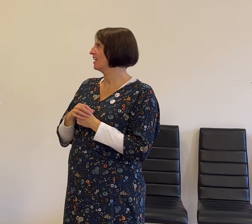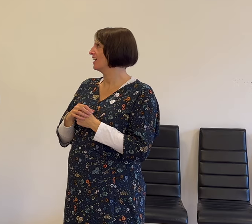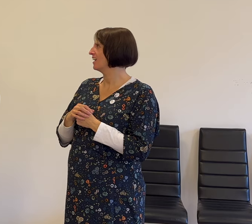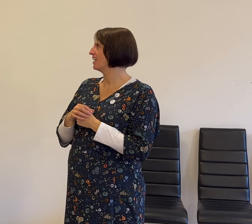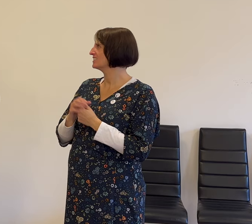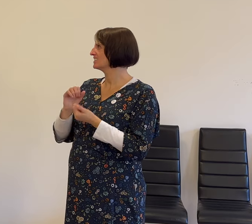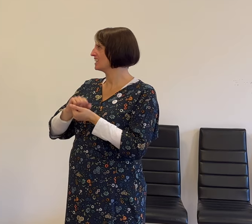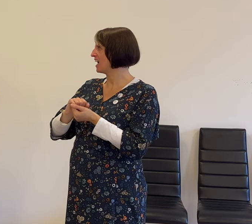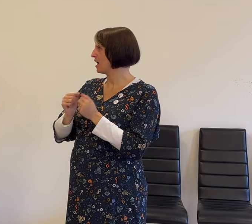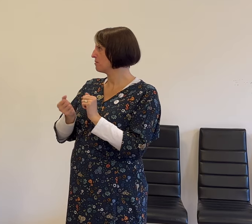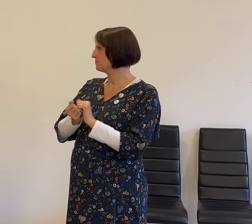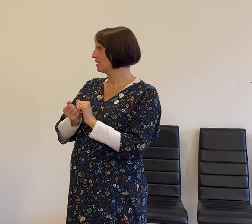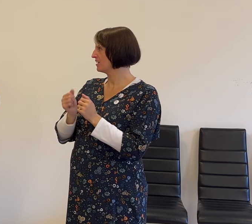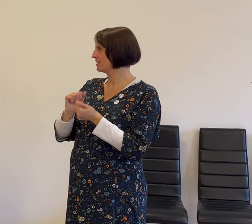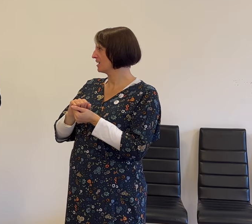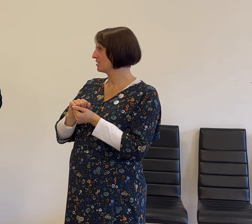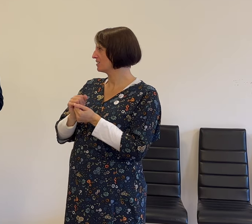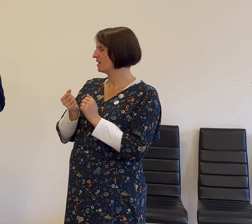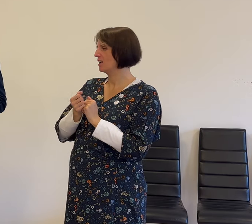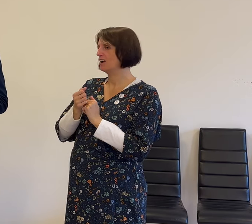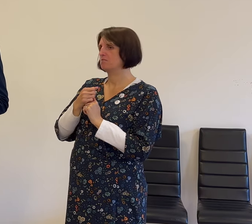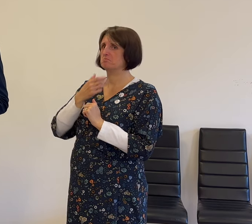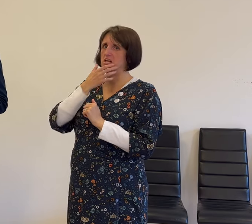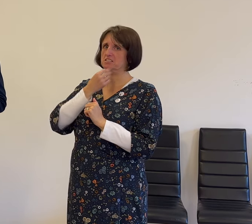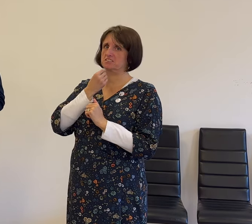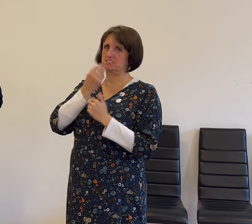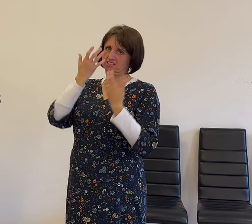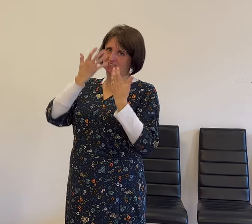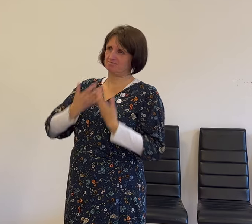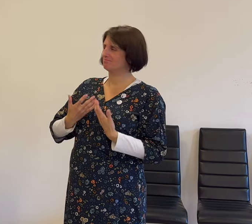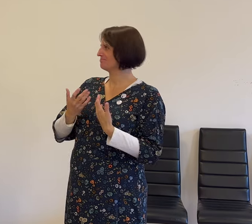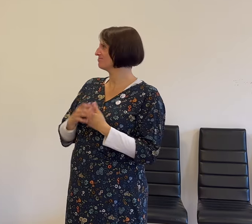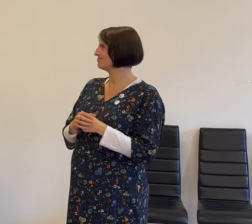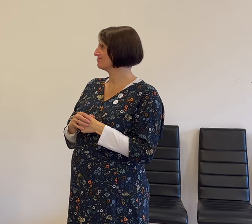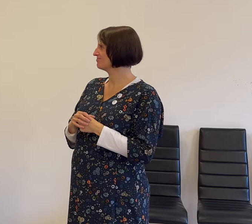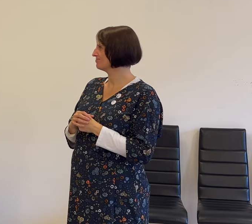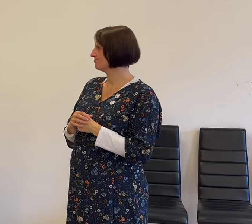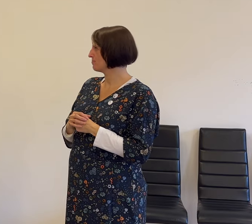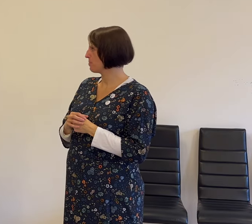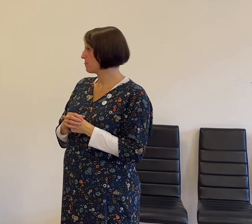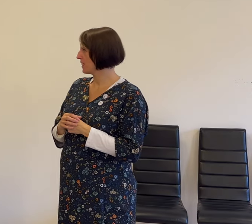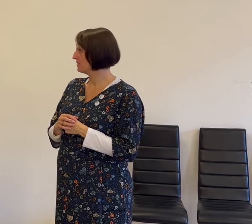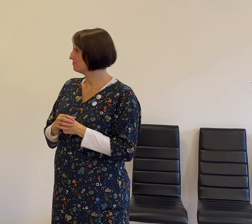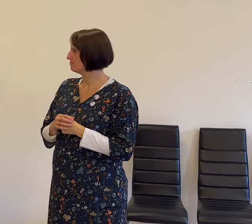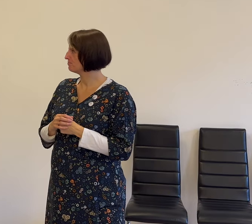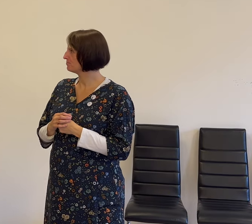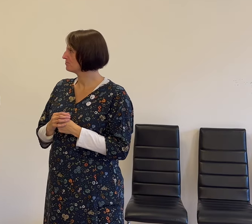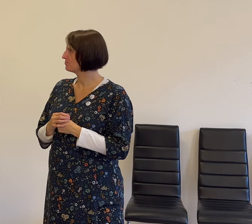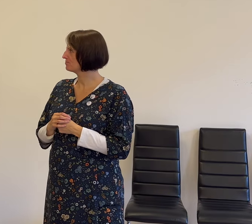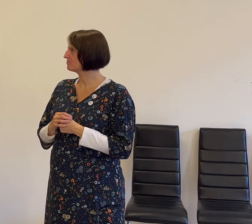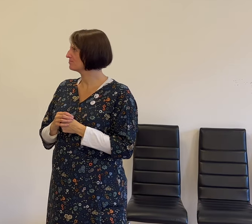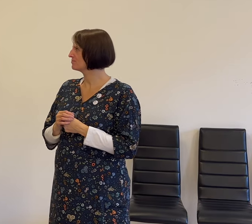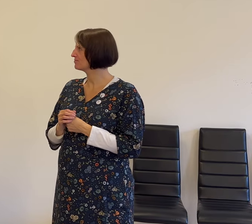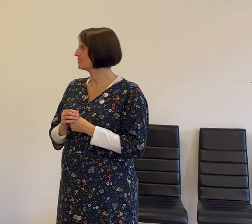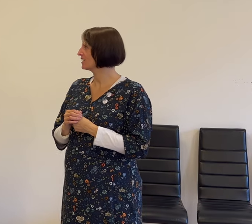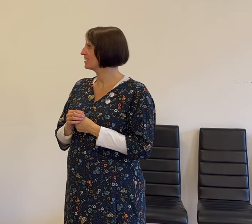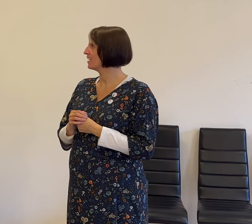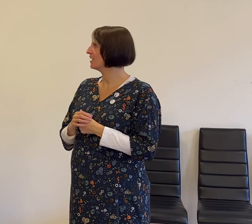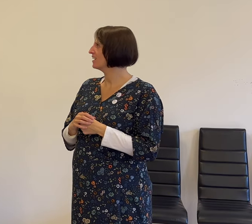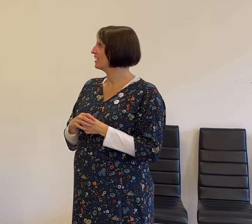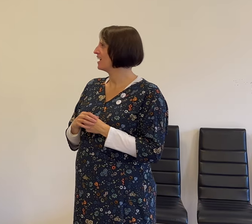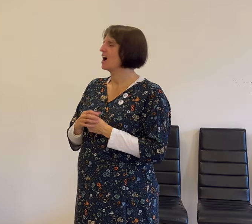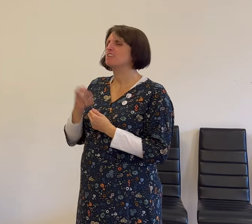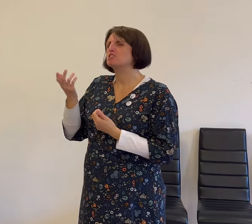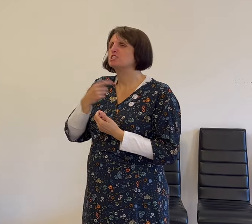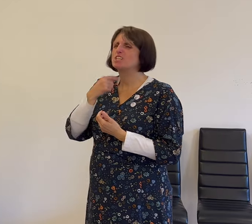historek? Že je někdo hezkého vzhledu? No a to je něco, co můžete, pokud se občas díváte na MMA